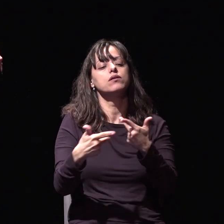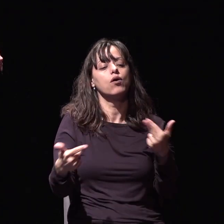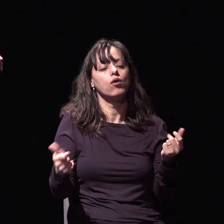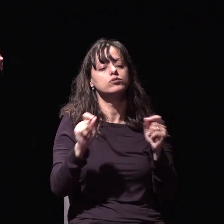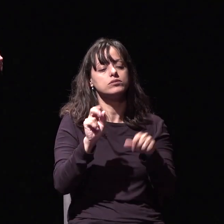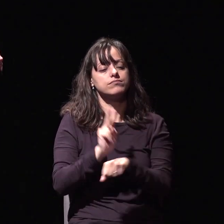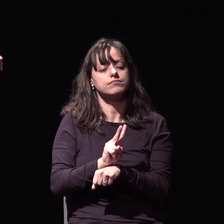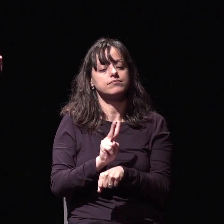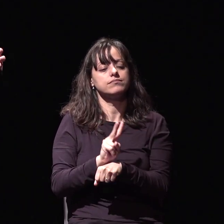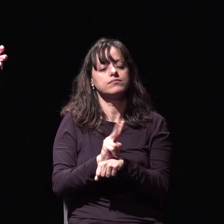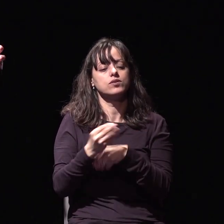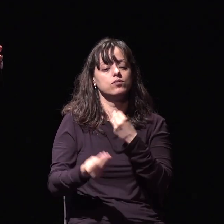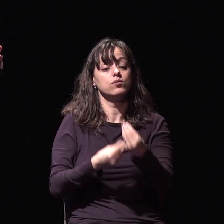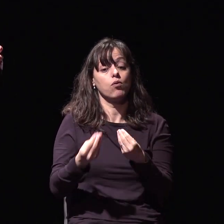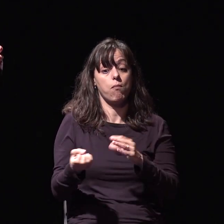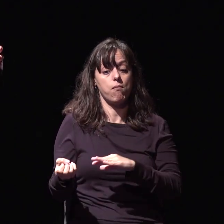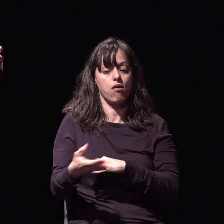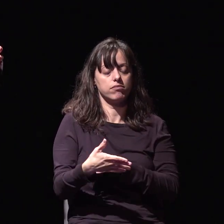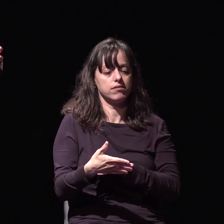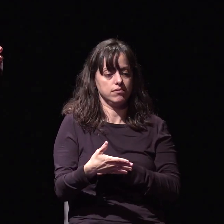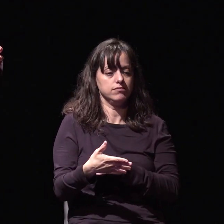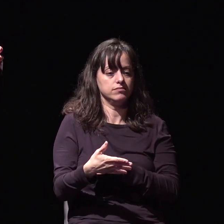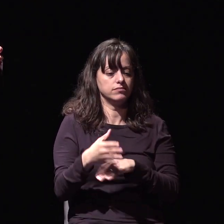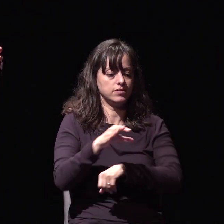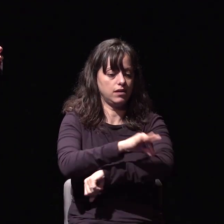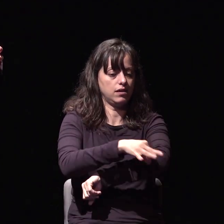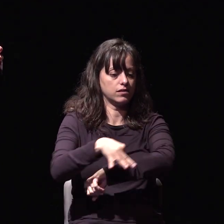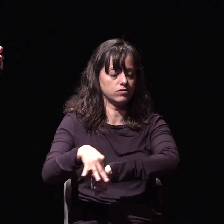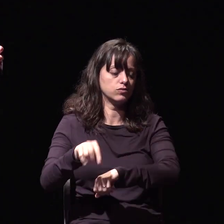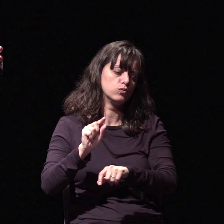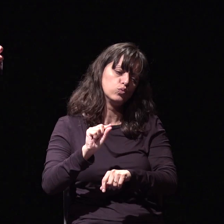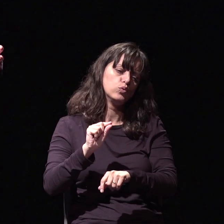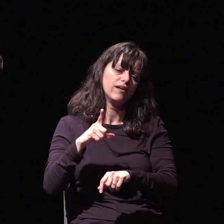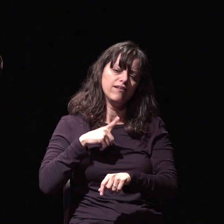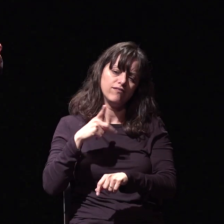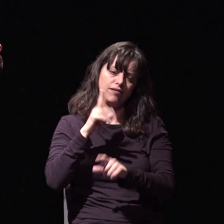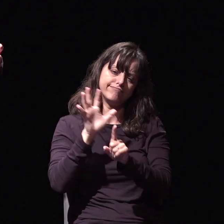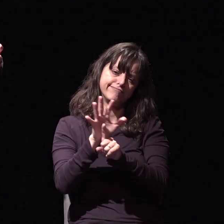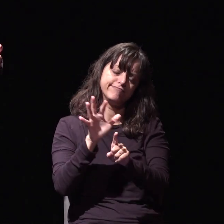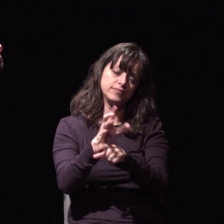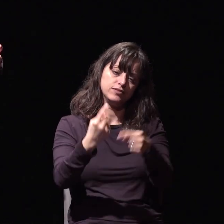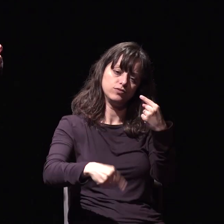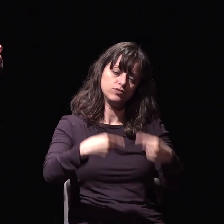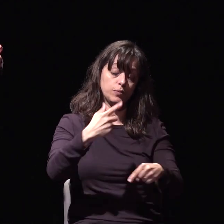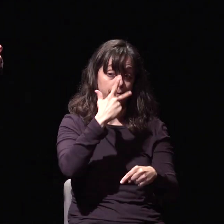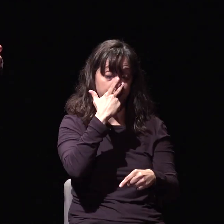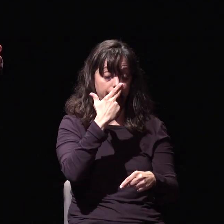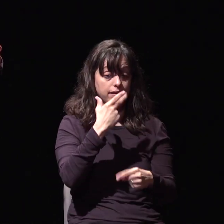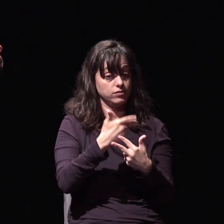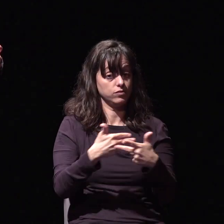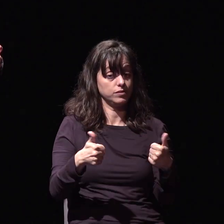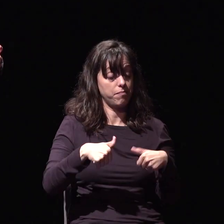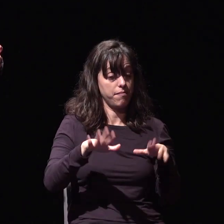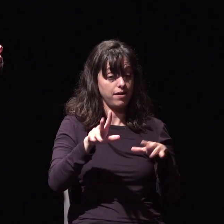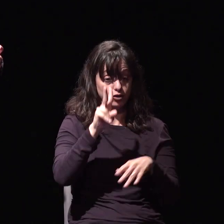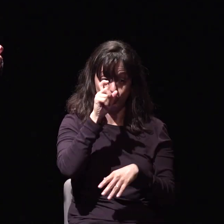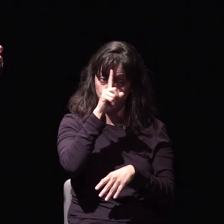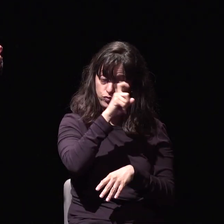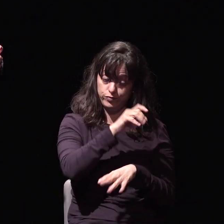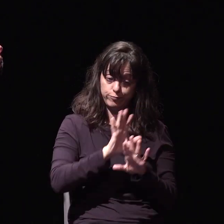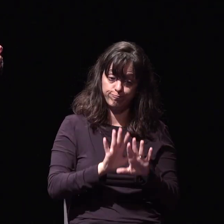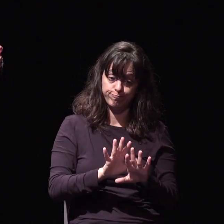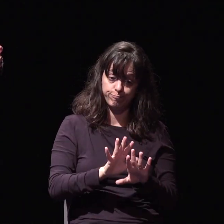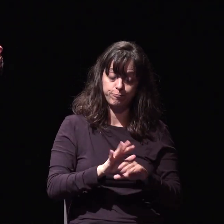preservação do moderno que vêm contaminando essa discussão e que deixam a coisa um pouco mais difícil. A